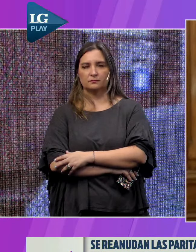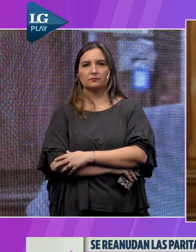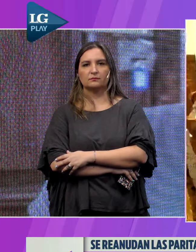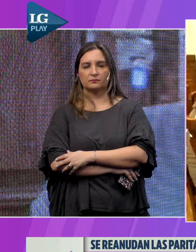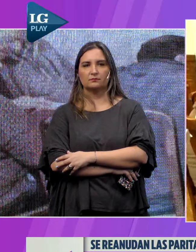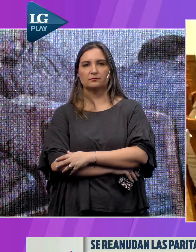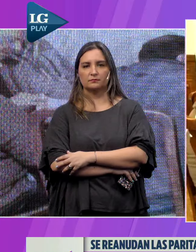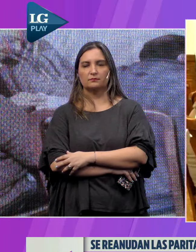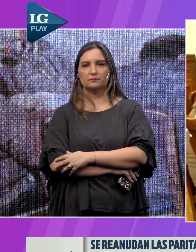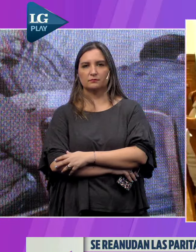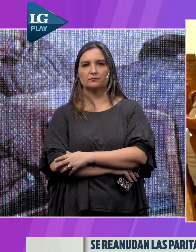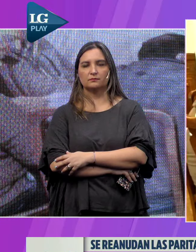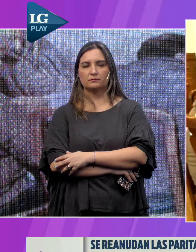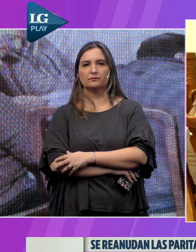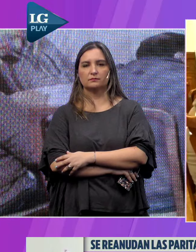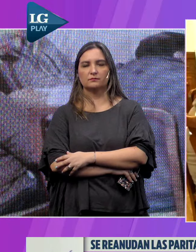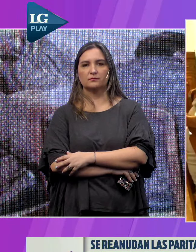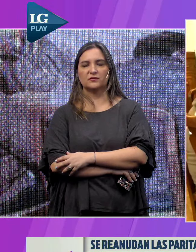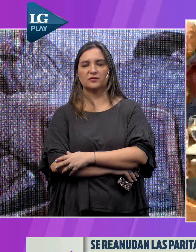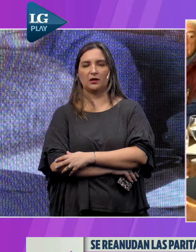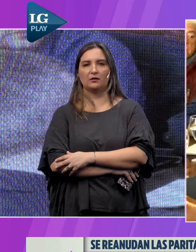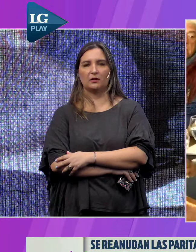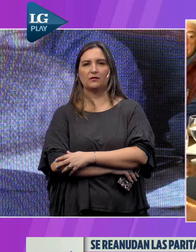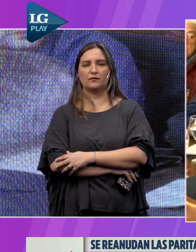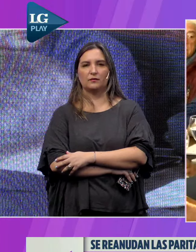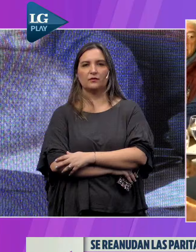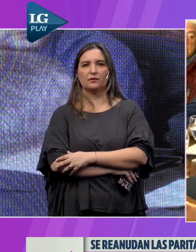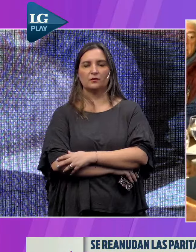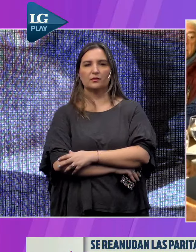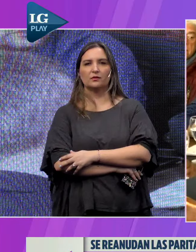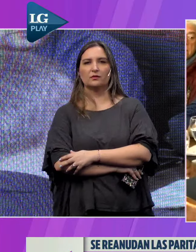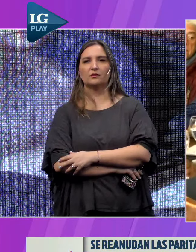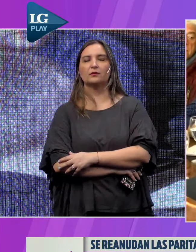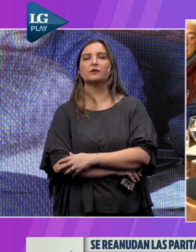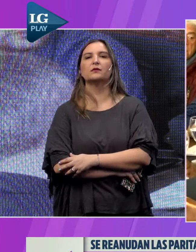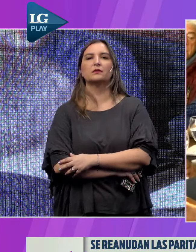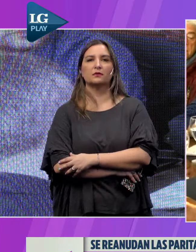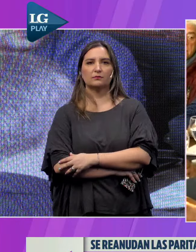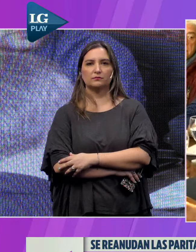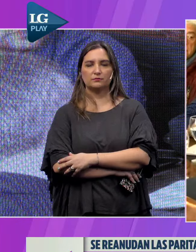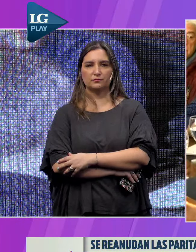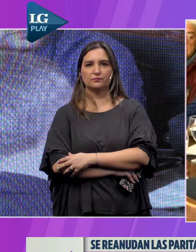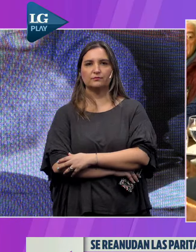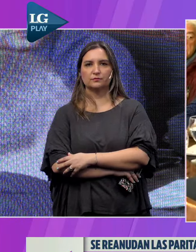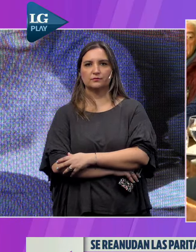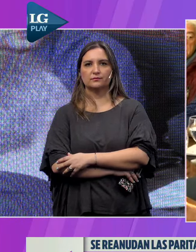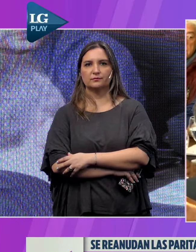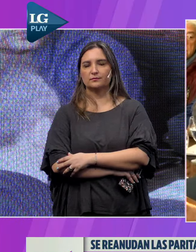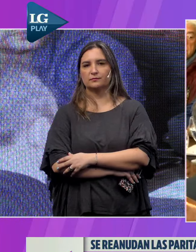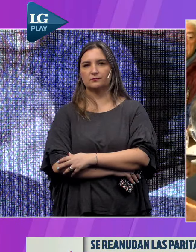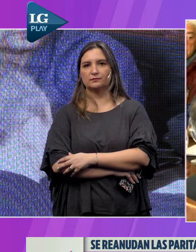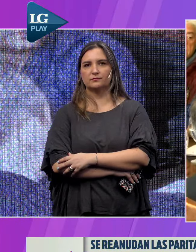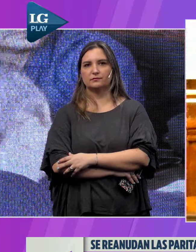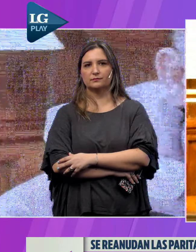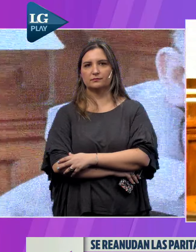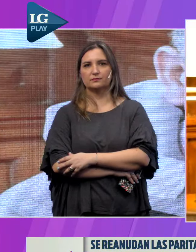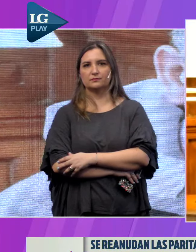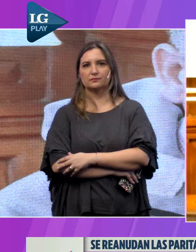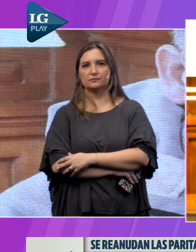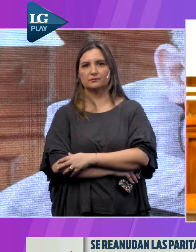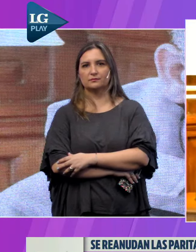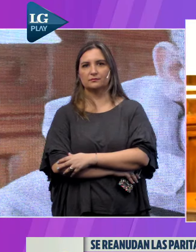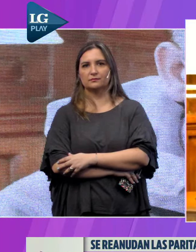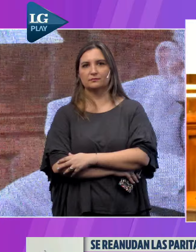los trabajos que realizan en el Estado. Por eso no todos, aún dentro del mismo gremio, no todos tienen las